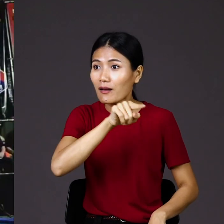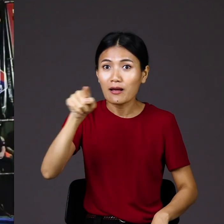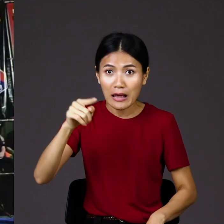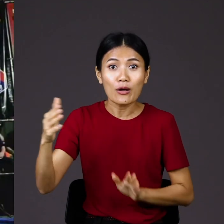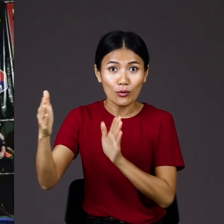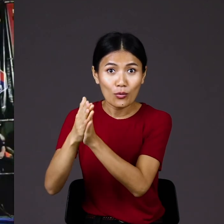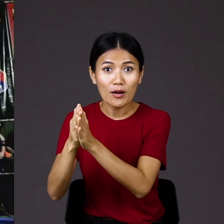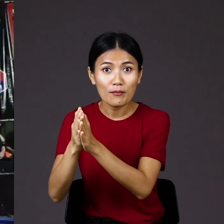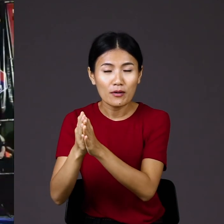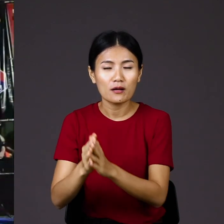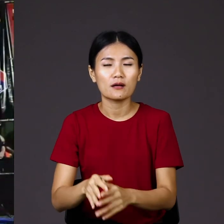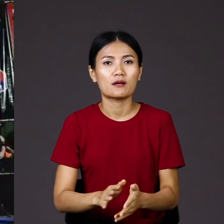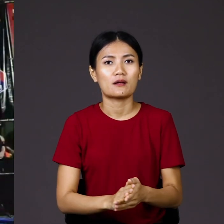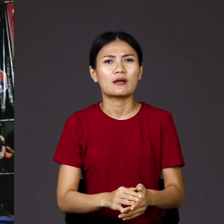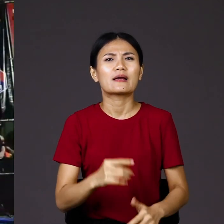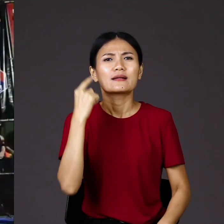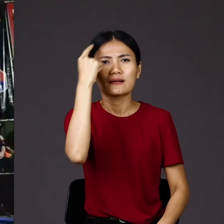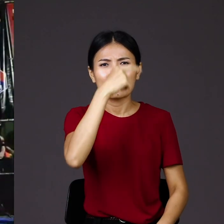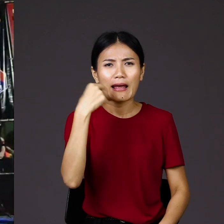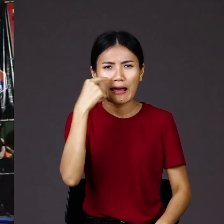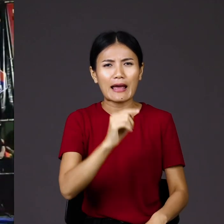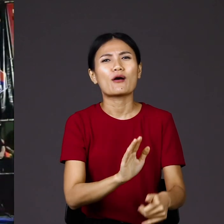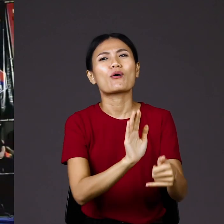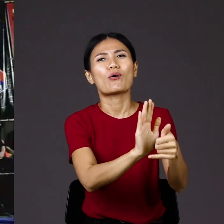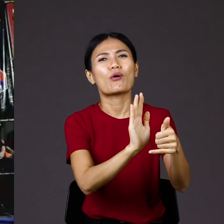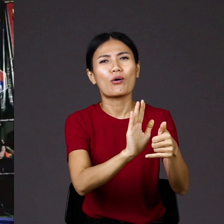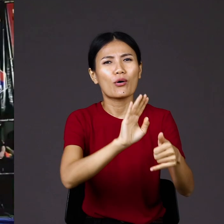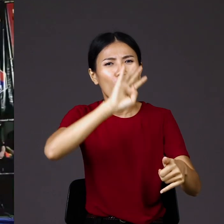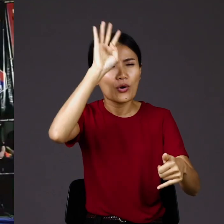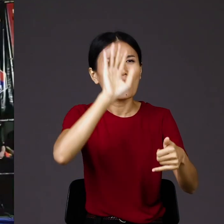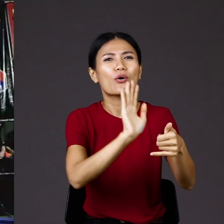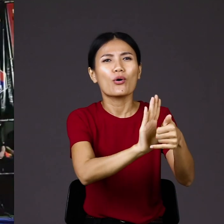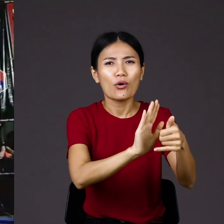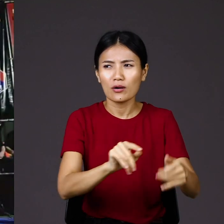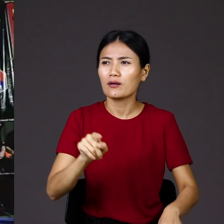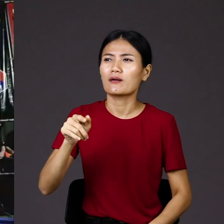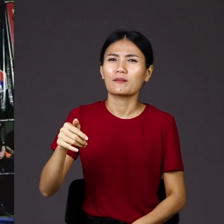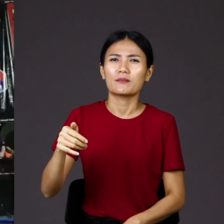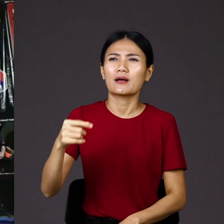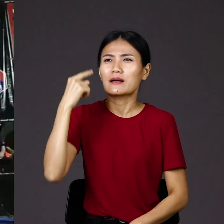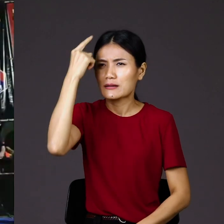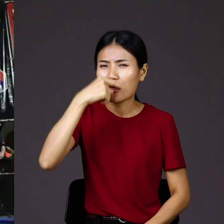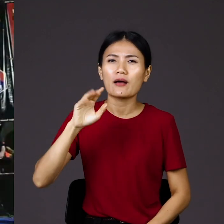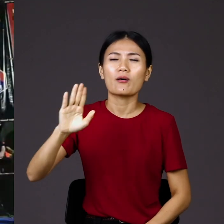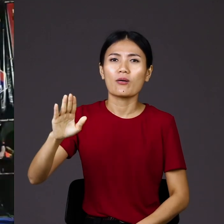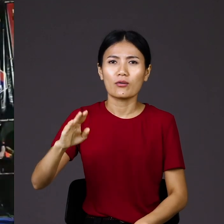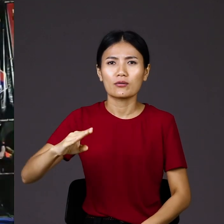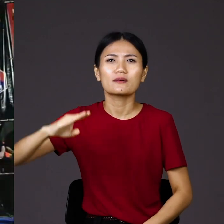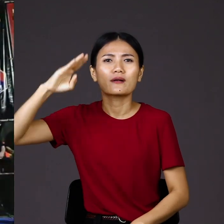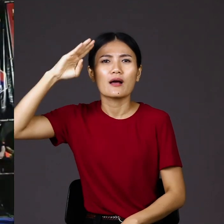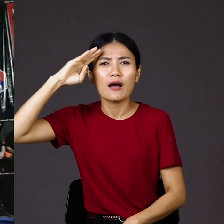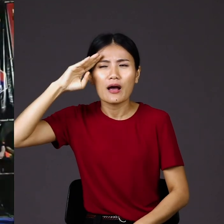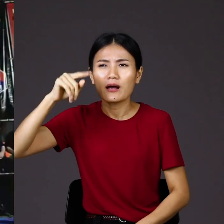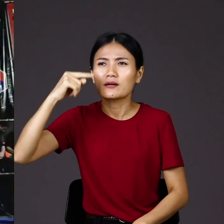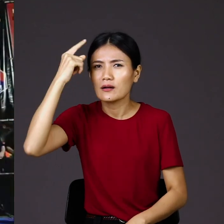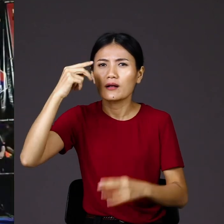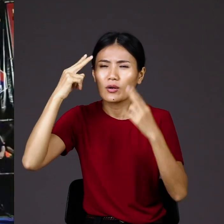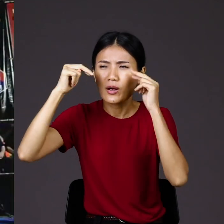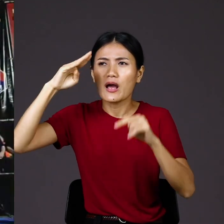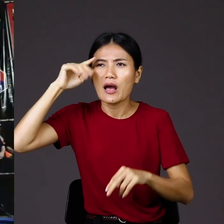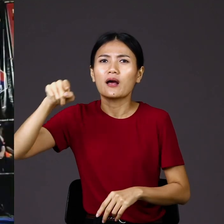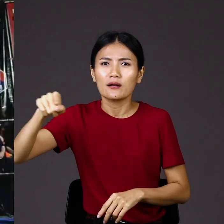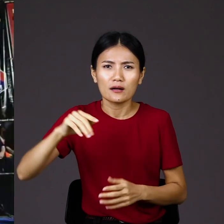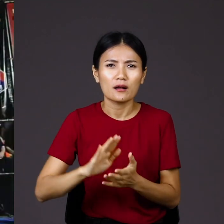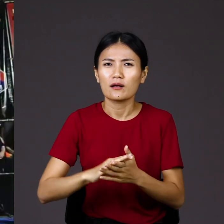หน้าแบบธนาธรก็ชัดยิ่งกว่าชัดว่าอยู่คนละข้างกับประยุทธ์จันทร์โอชาแถ